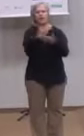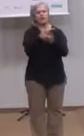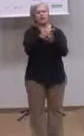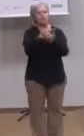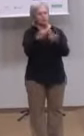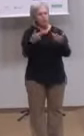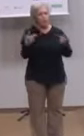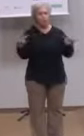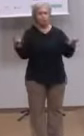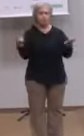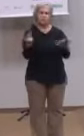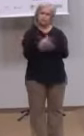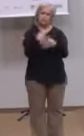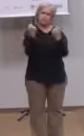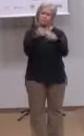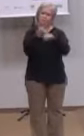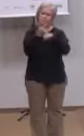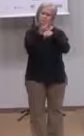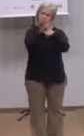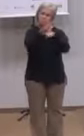várias situações.